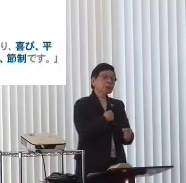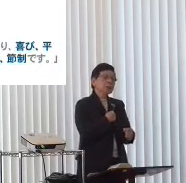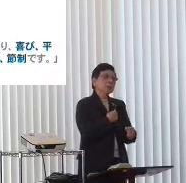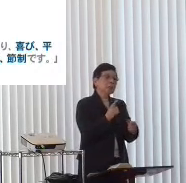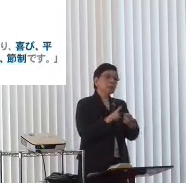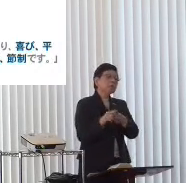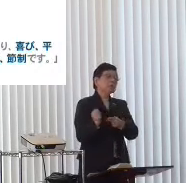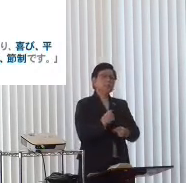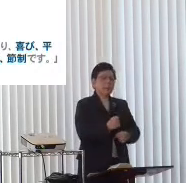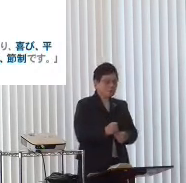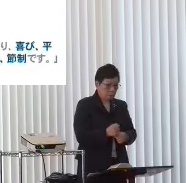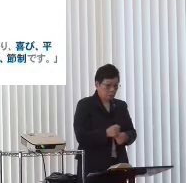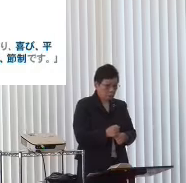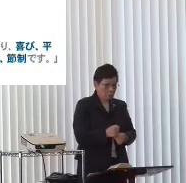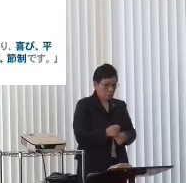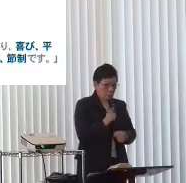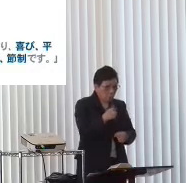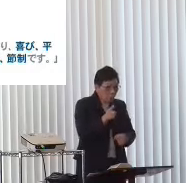ぜひ今